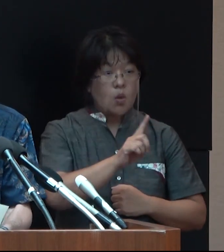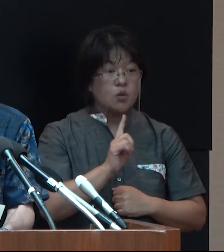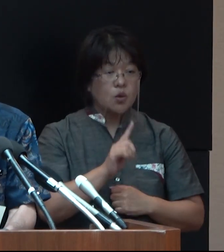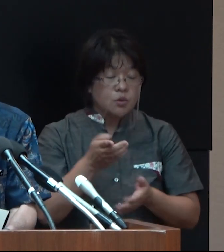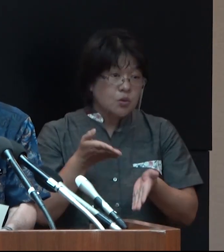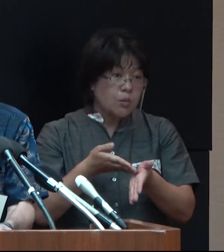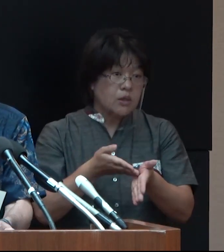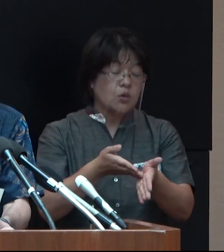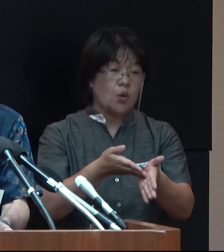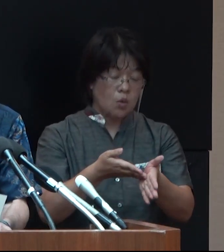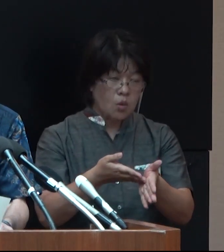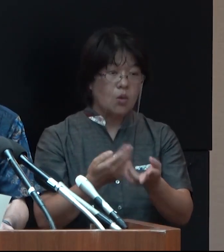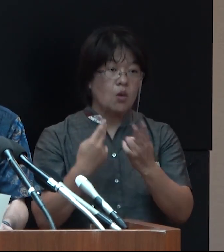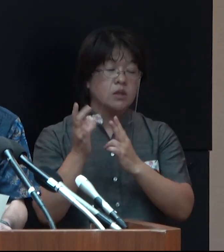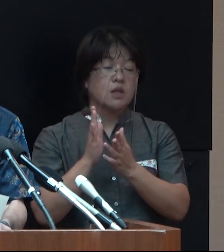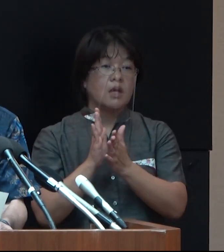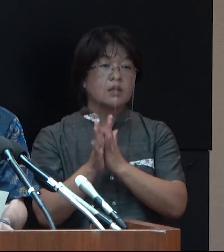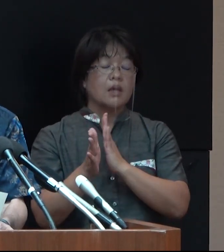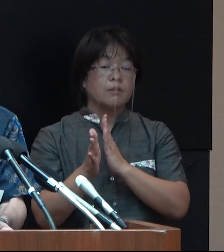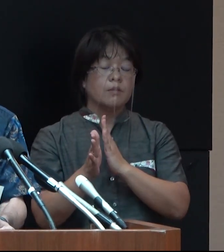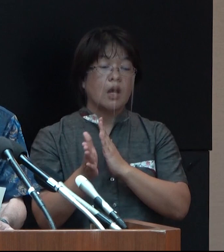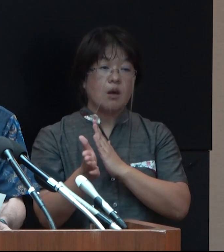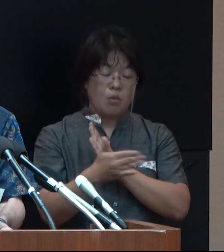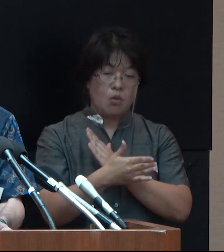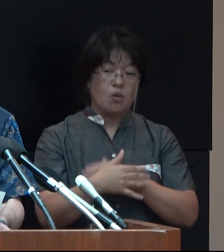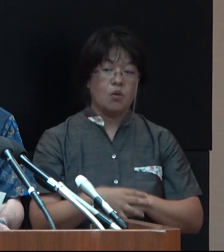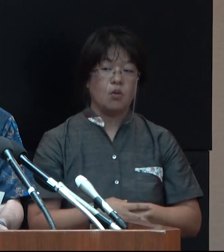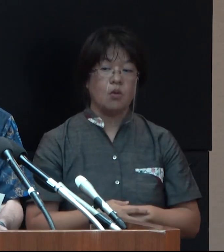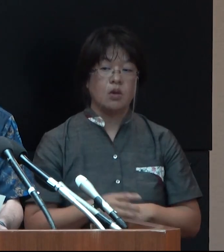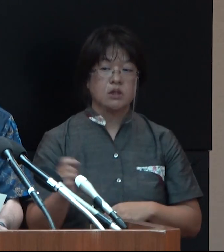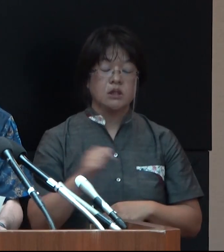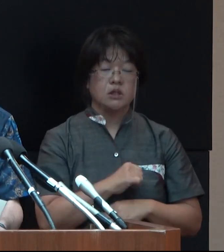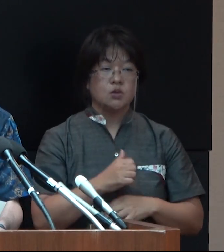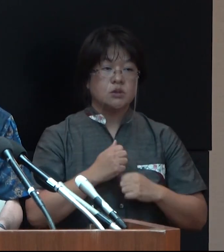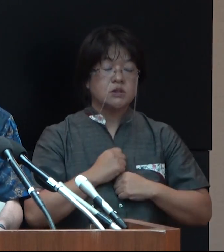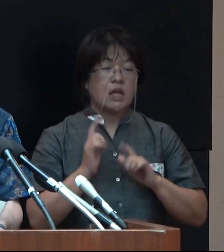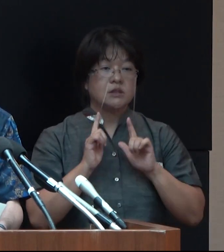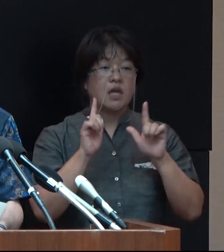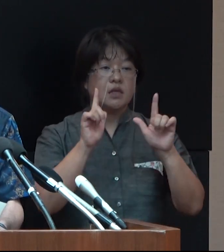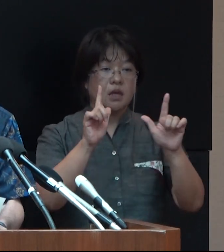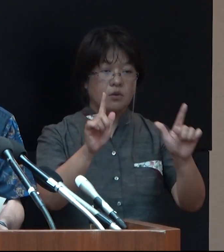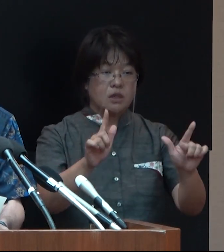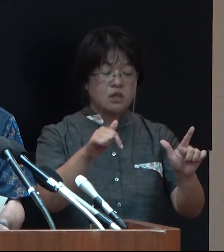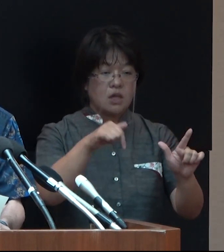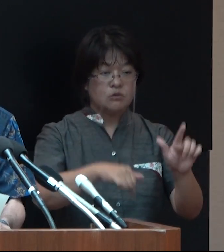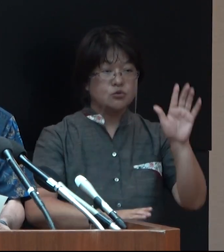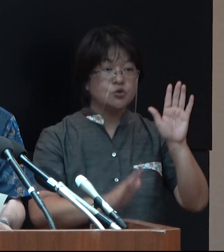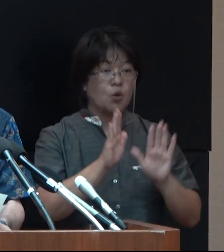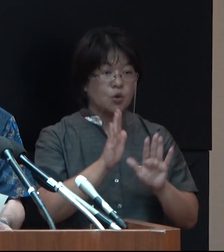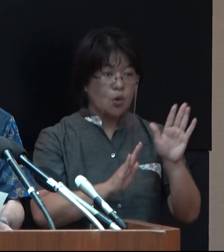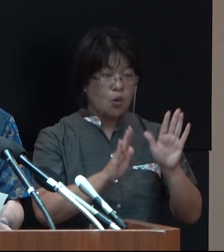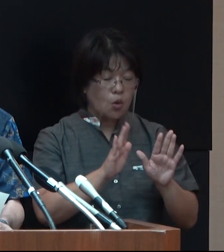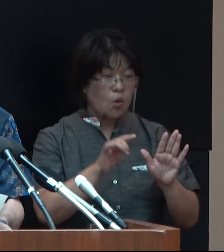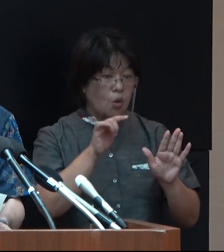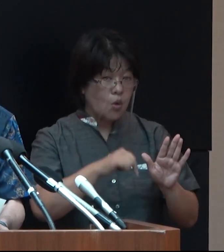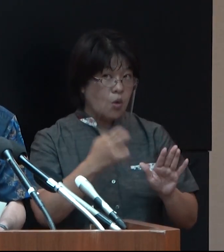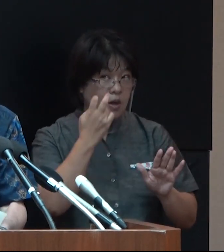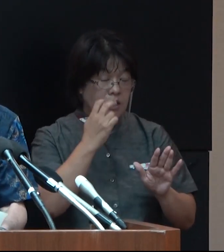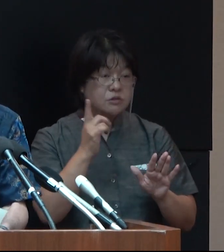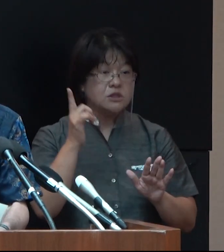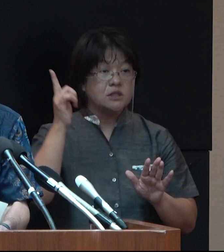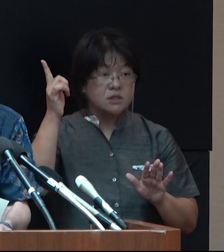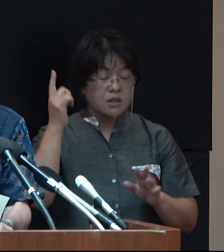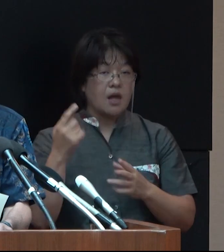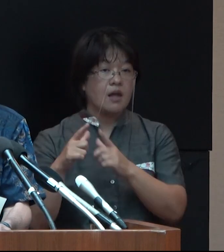沖縄県からはぜひこの沖縄県の緊急事態宣言が出されている状況を、確認をしていただい